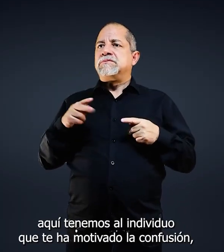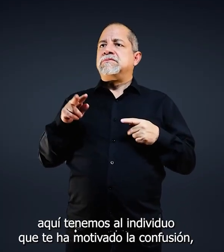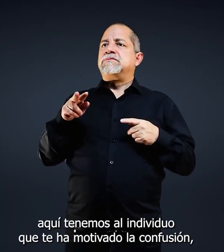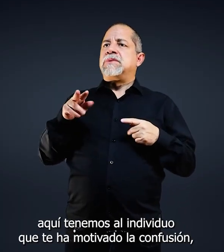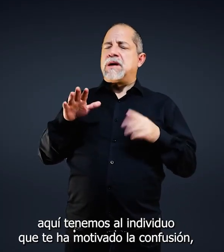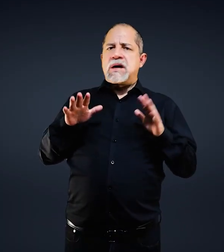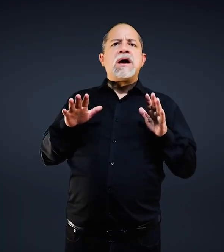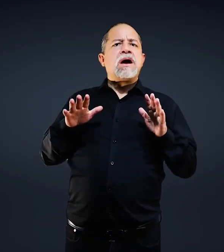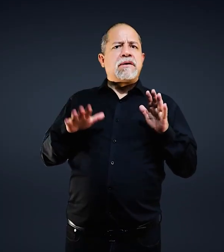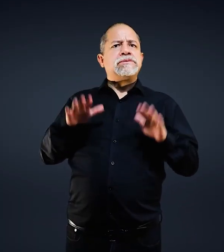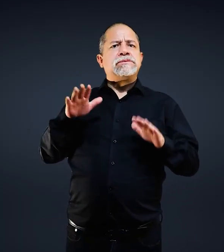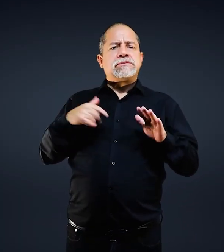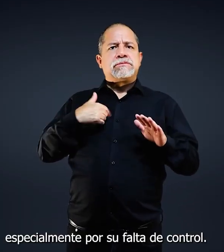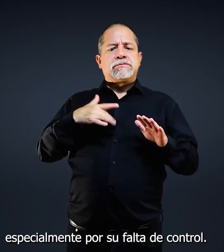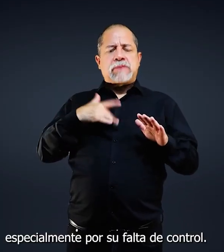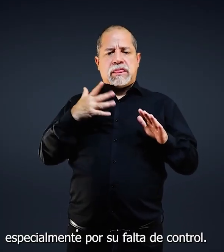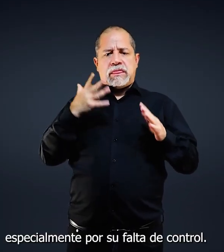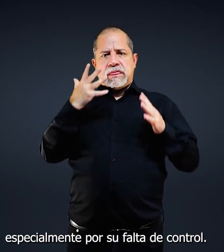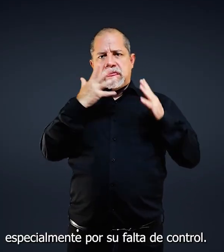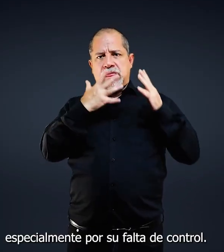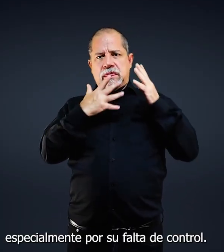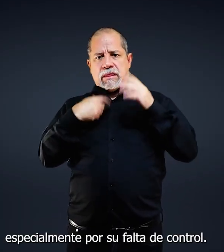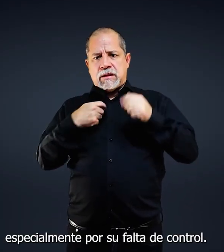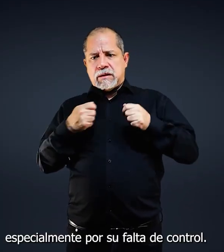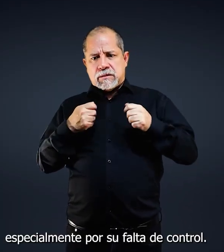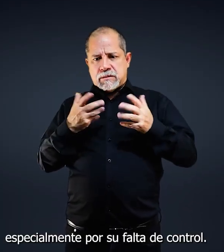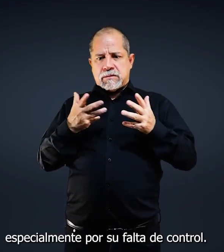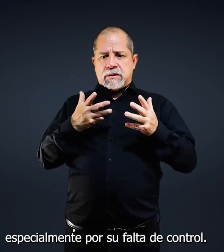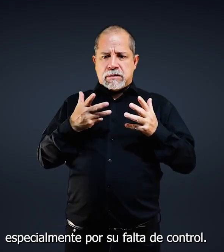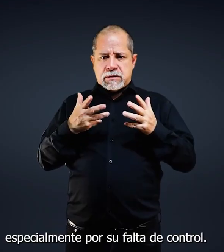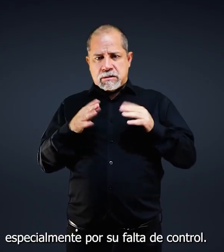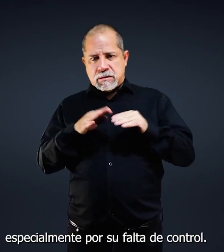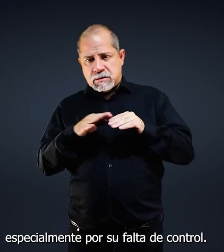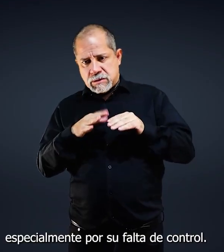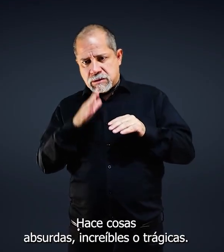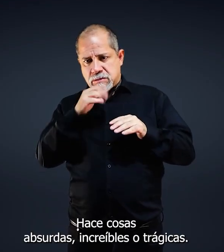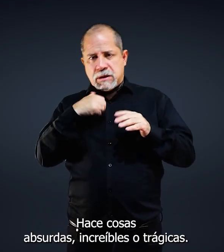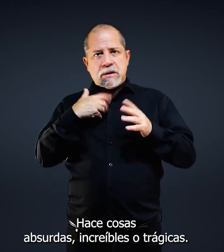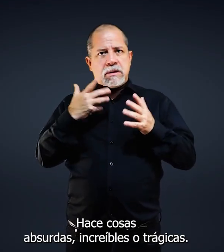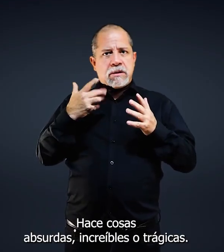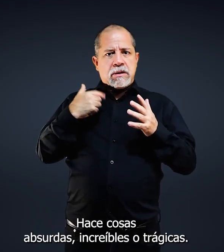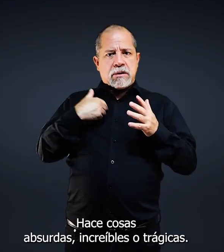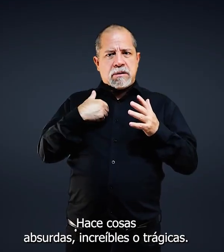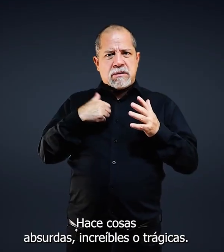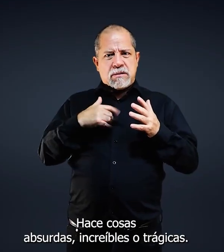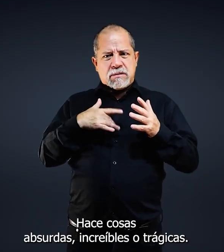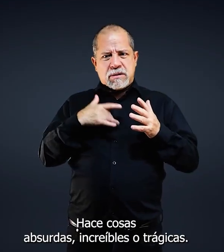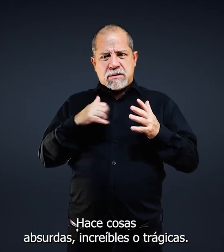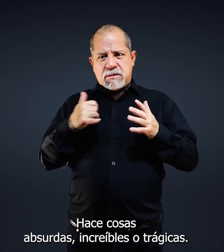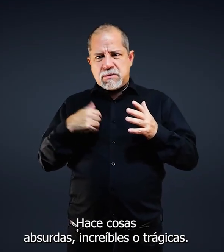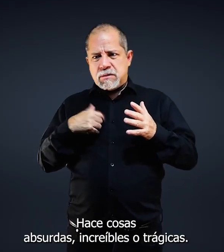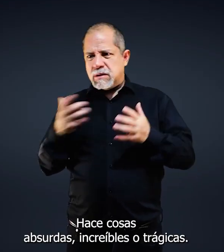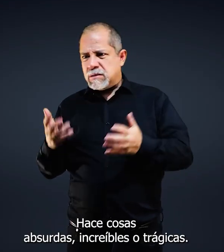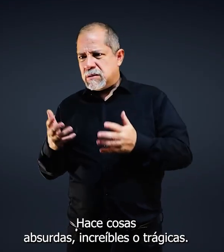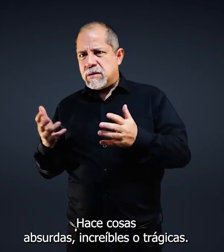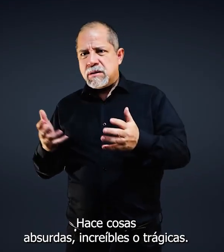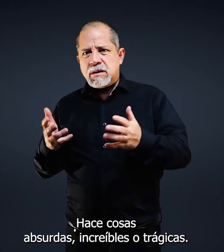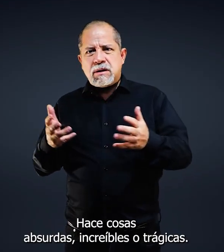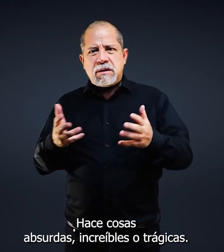confusión, especialmente por su falta de control. Hace cosas absurdas, increíbles o trágicas